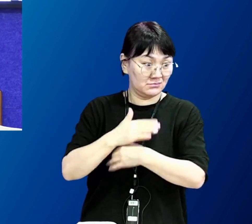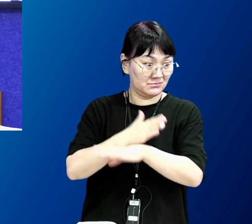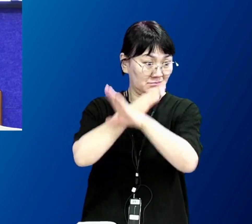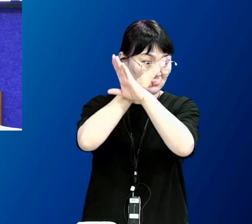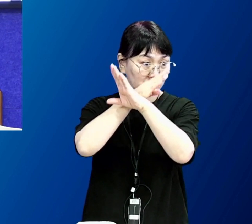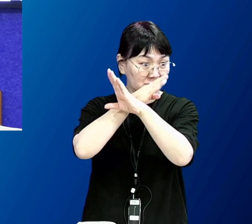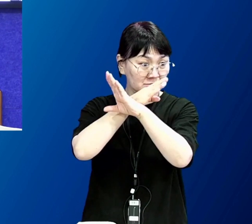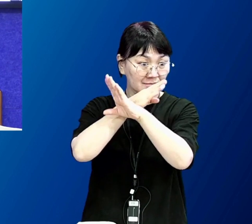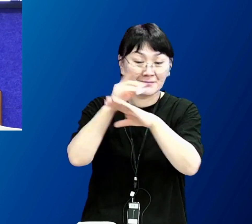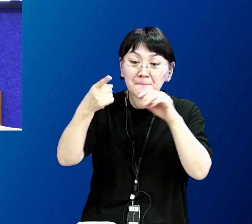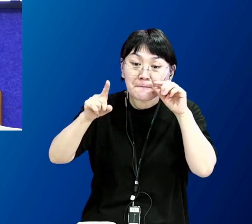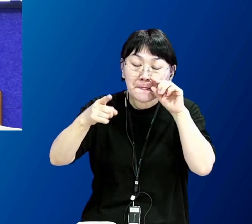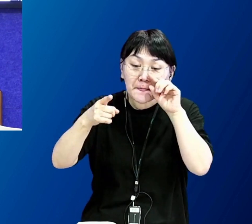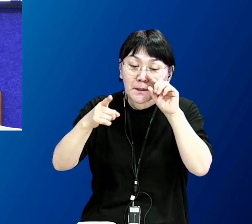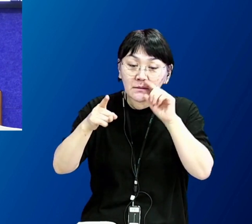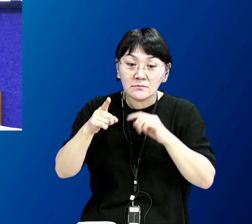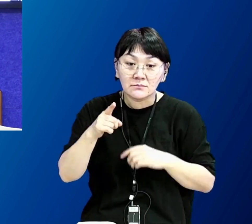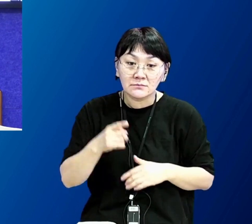Яагаад вэ?